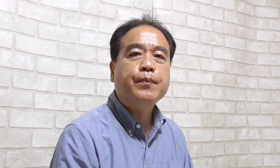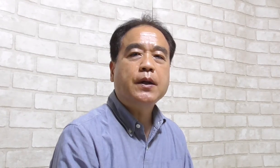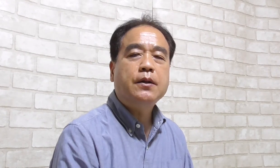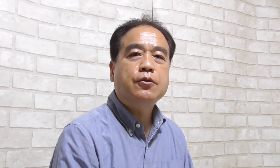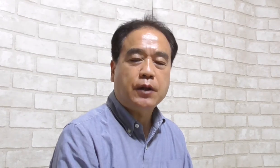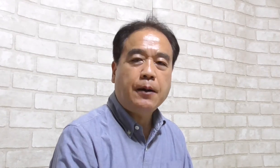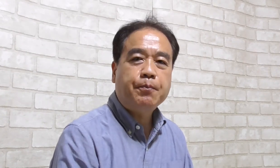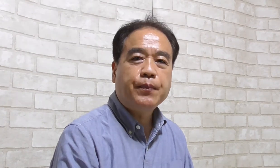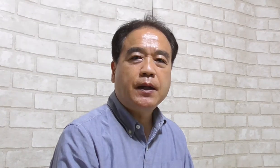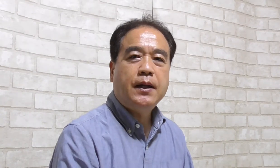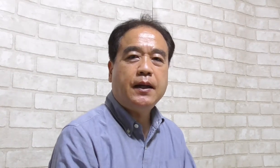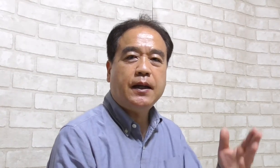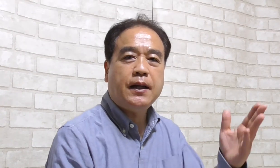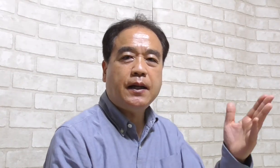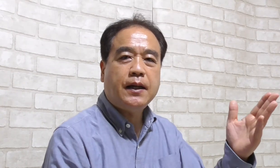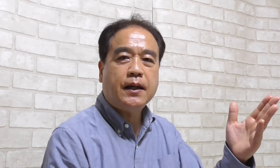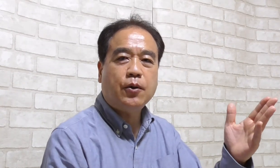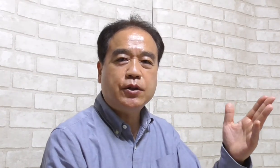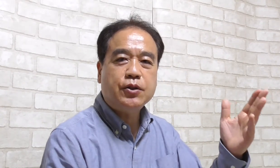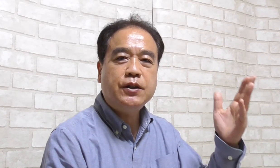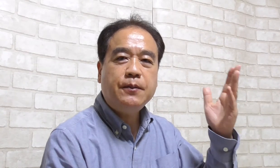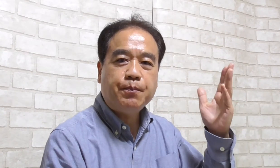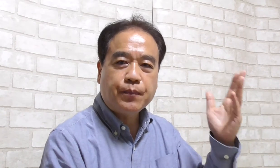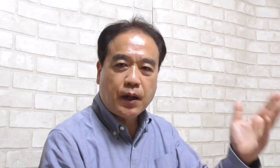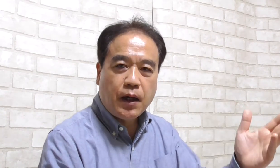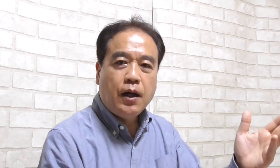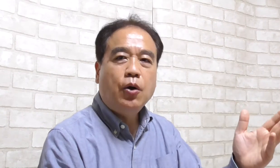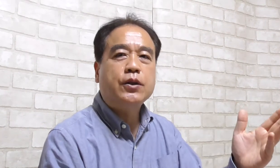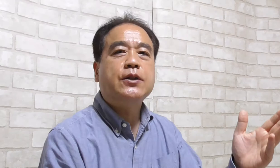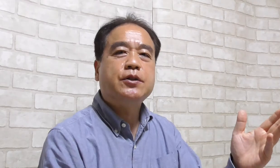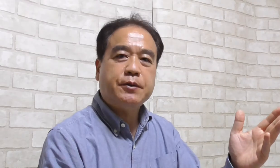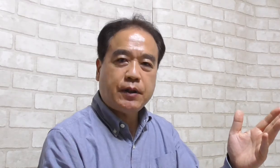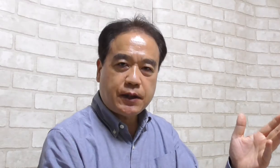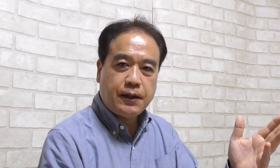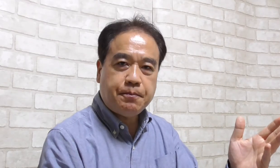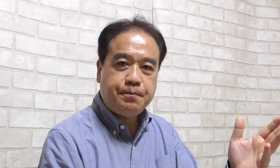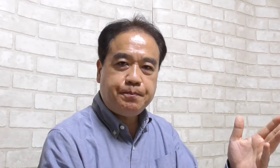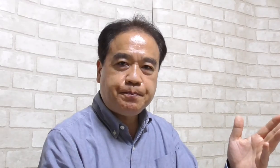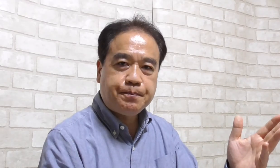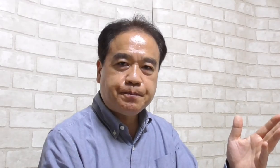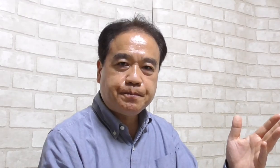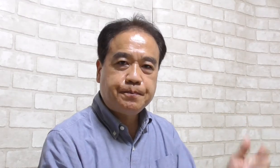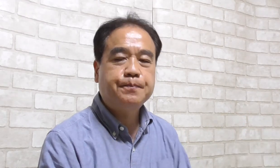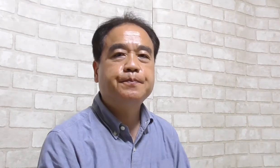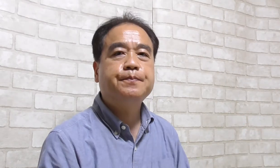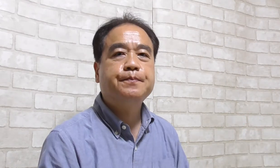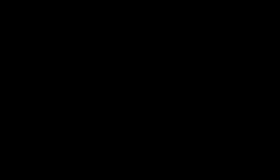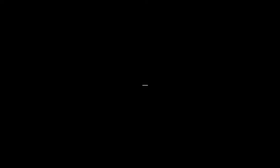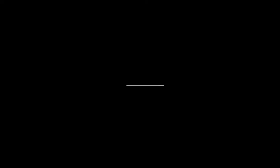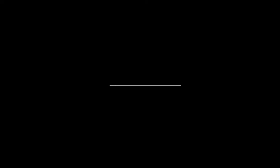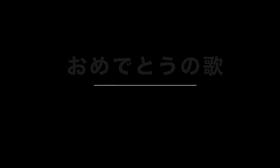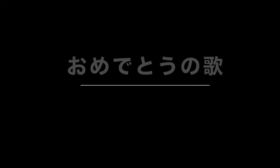の歌、ご一緒にお楽しみください。